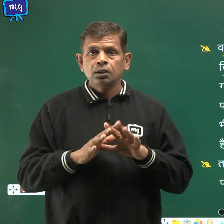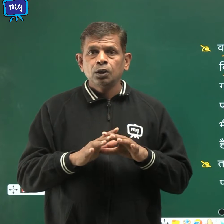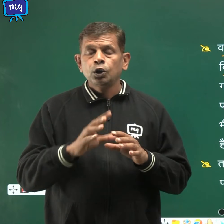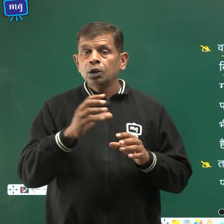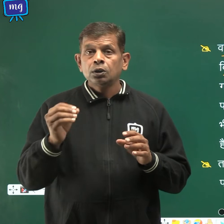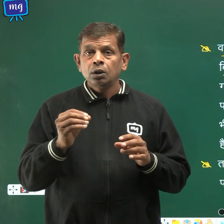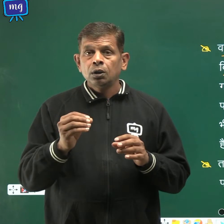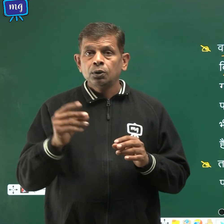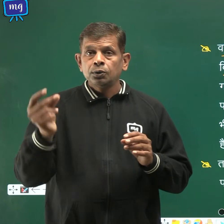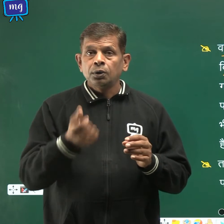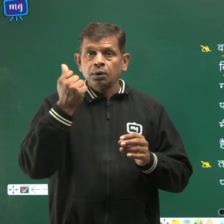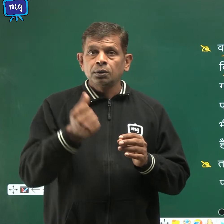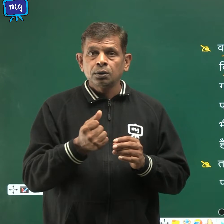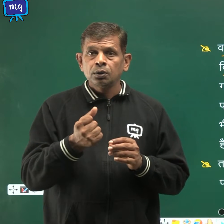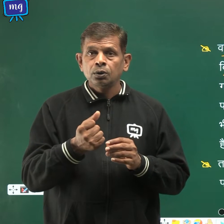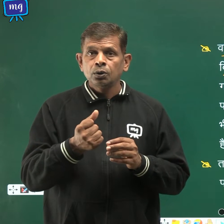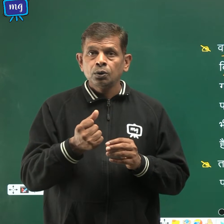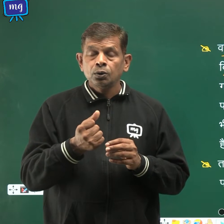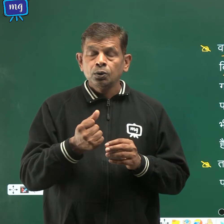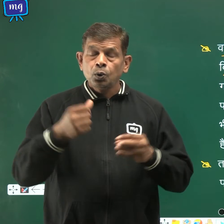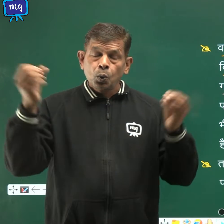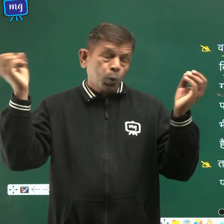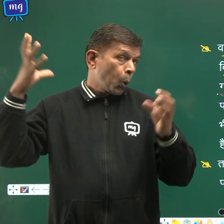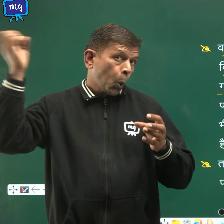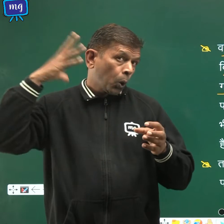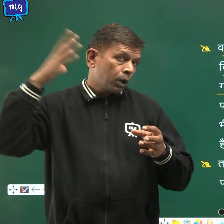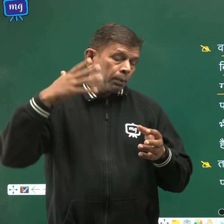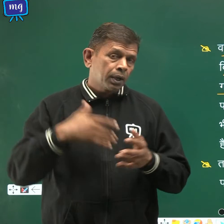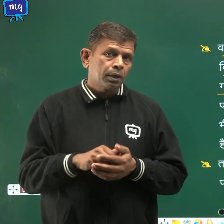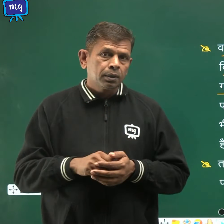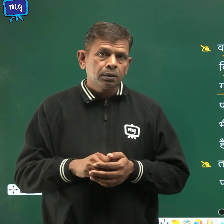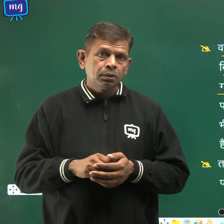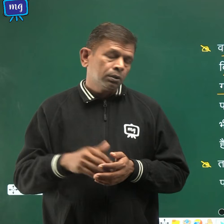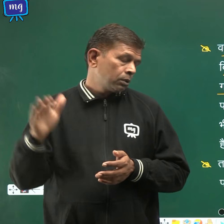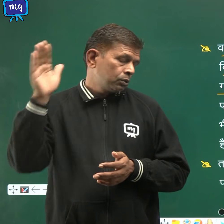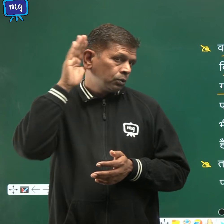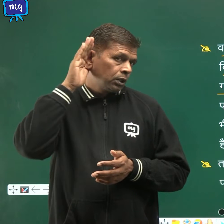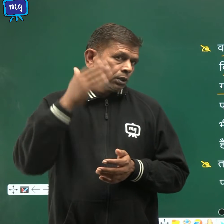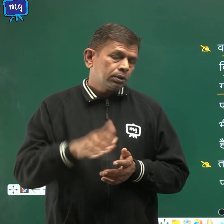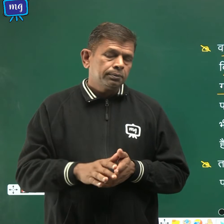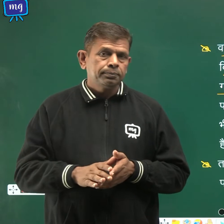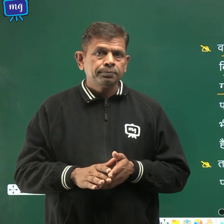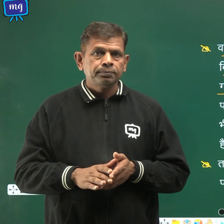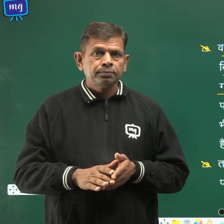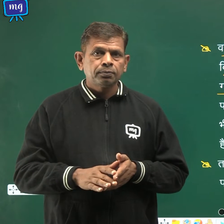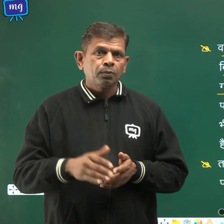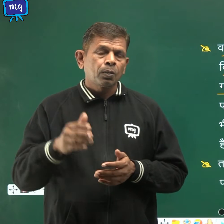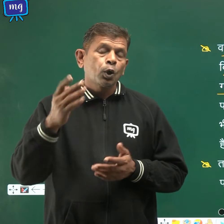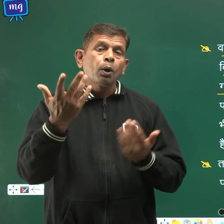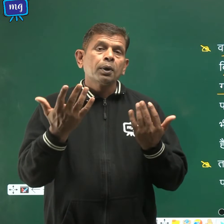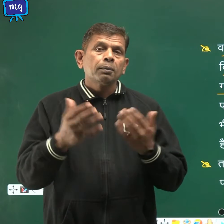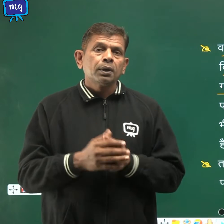तथा तेज मेघ गर्जना भी सुनाई देती है। कभी